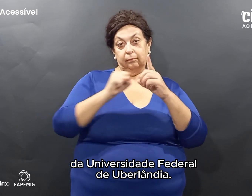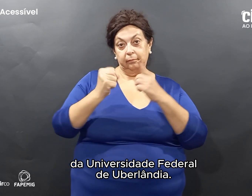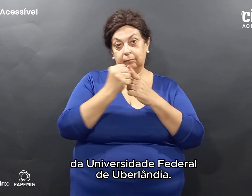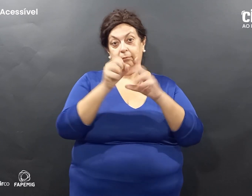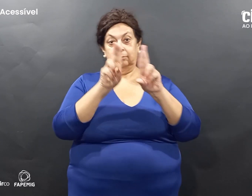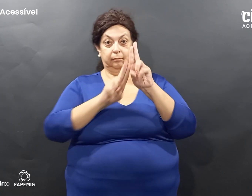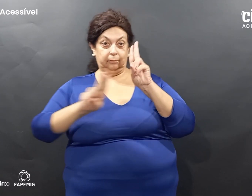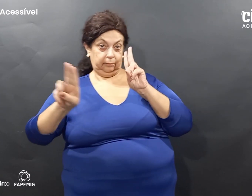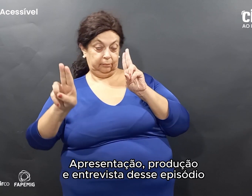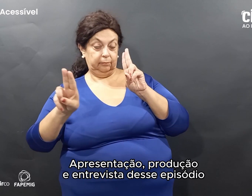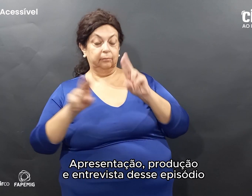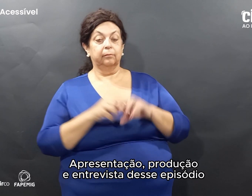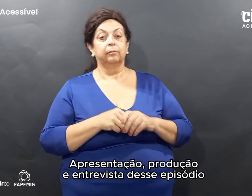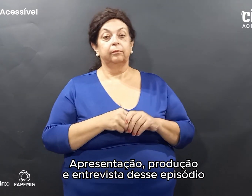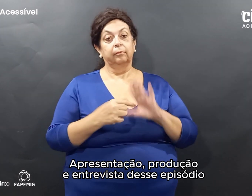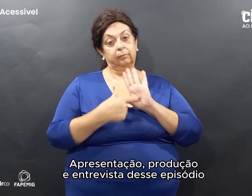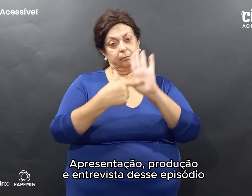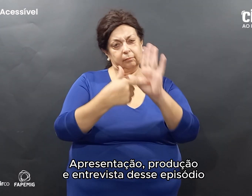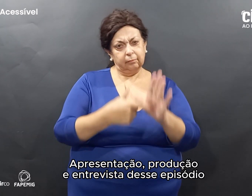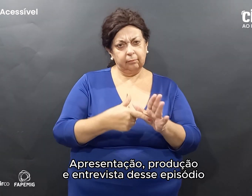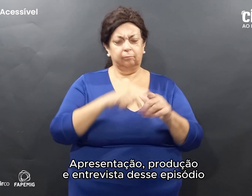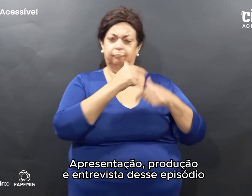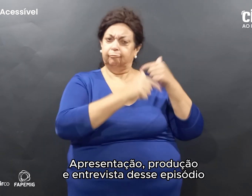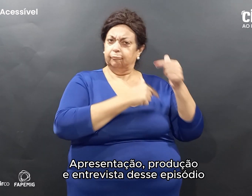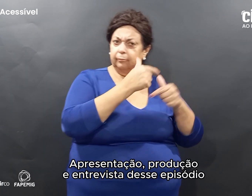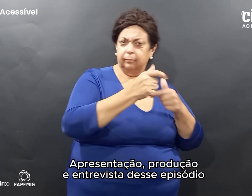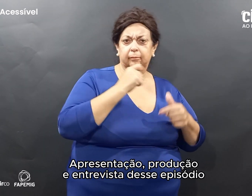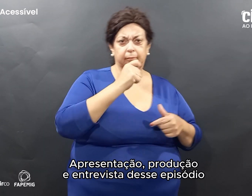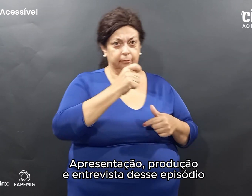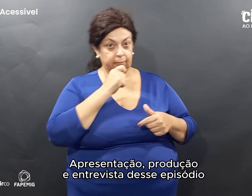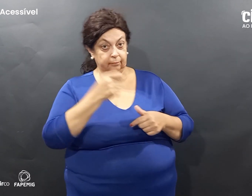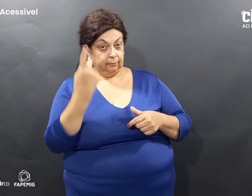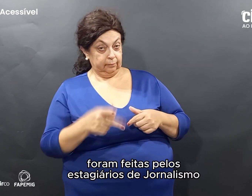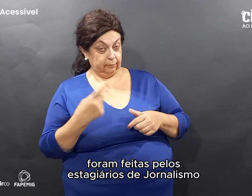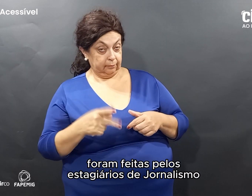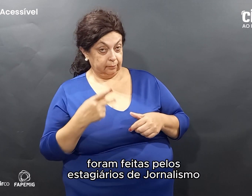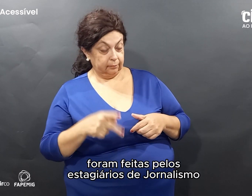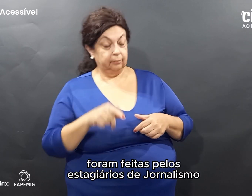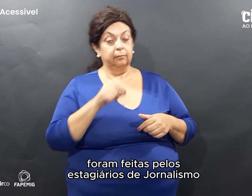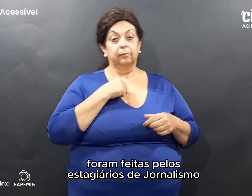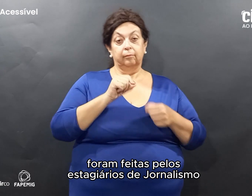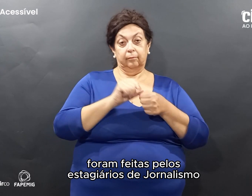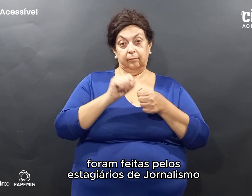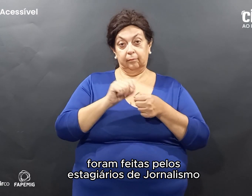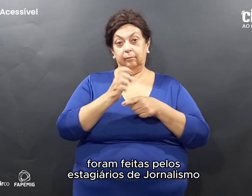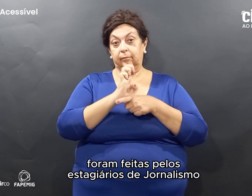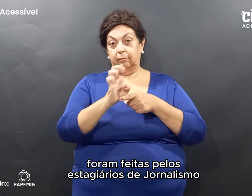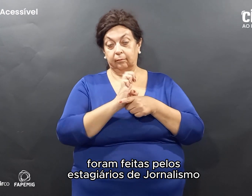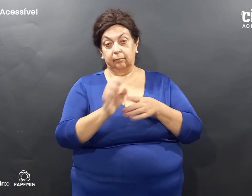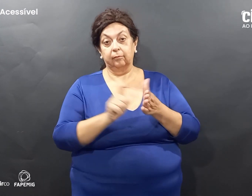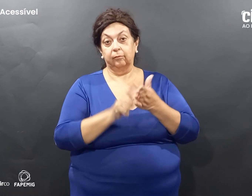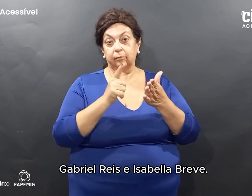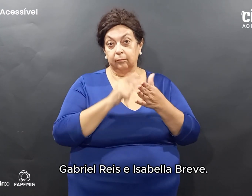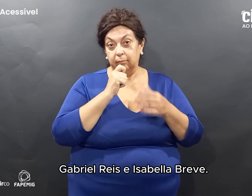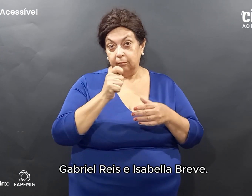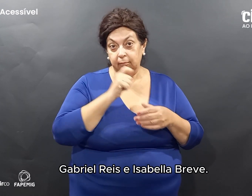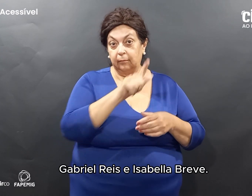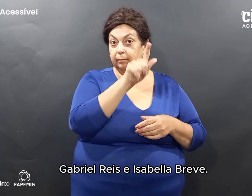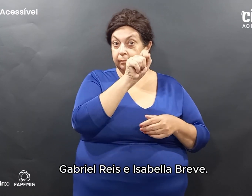Uberlândia. Apresentação, produção e entrevista desse episódio foram feitas pelos estagiários de jornalismo Gabriel Reis e